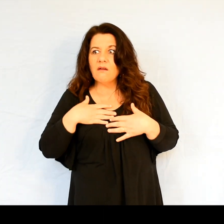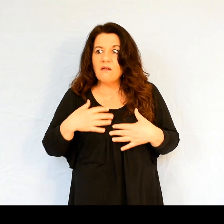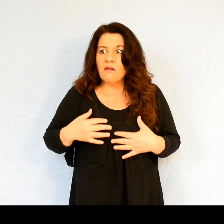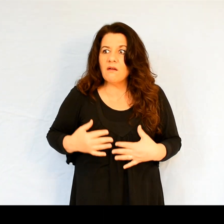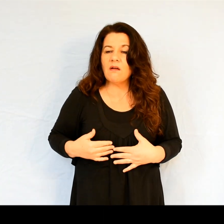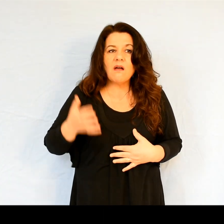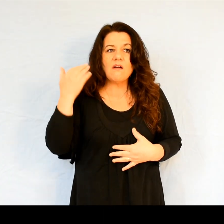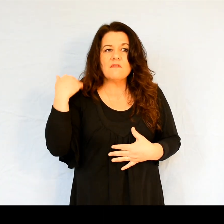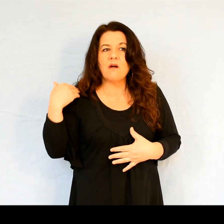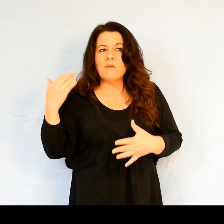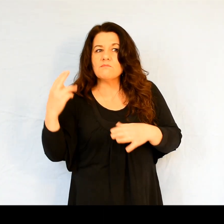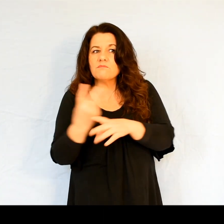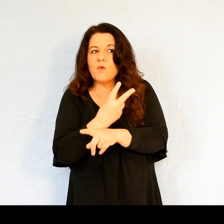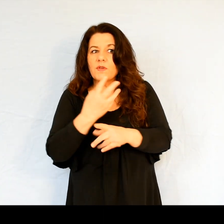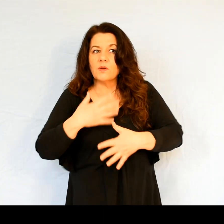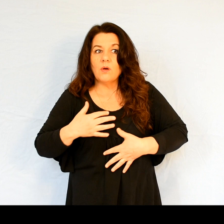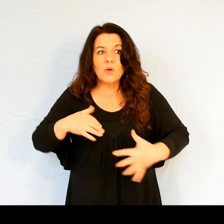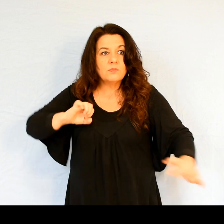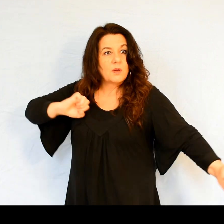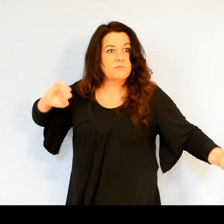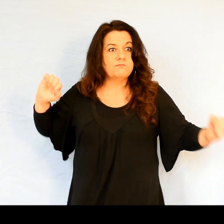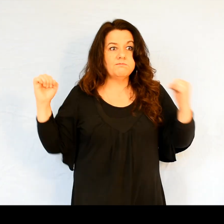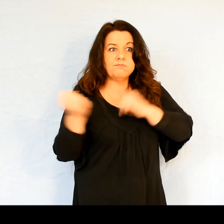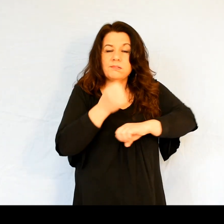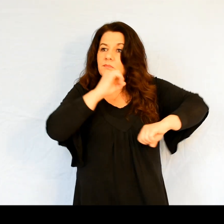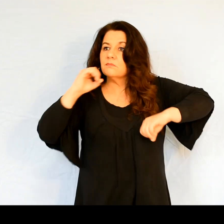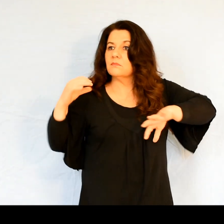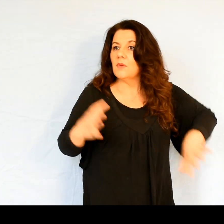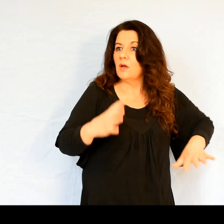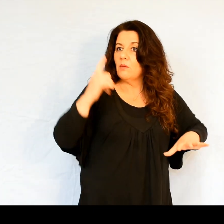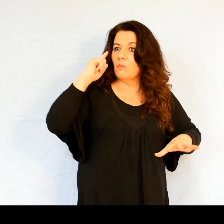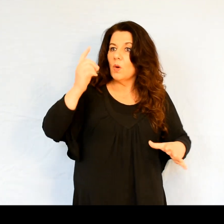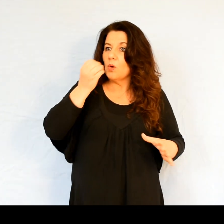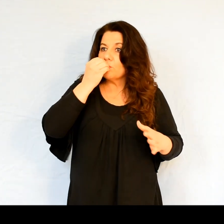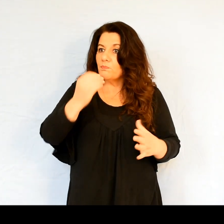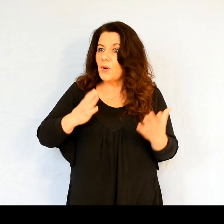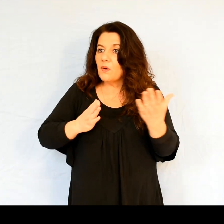mauvaise, Dieu renonça au châtiment dont il les avait amenacés.